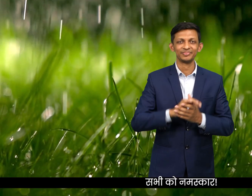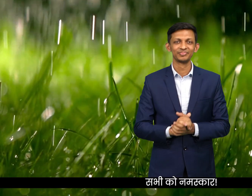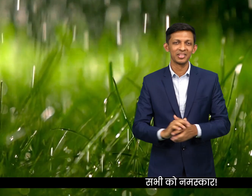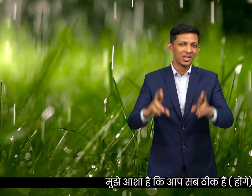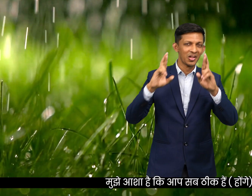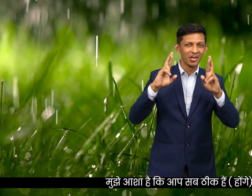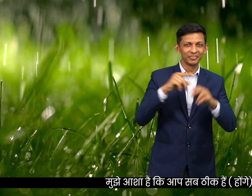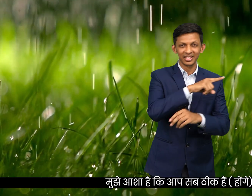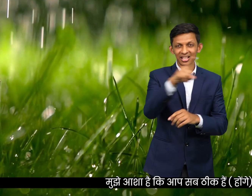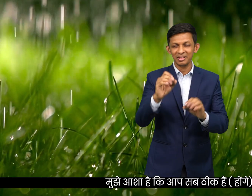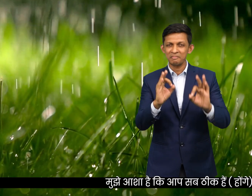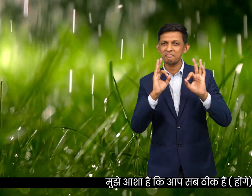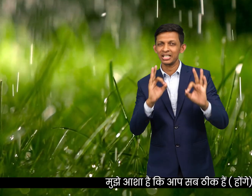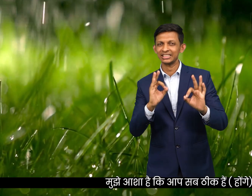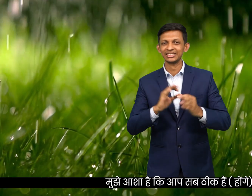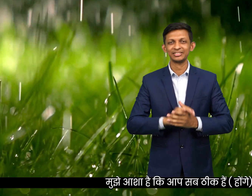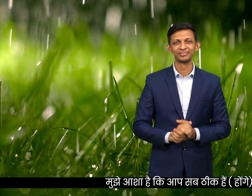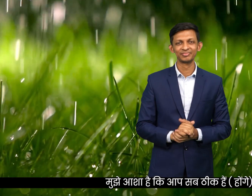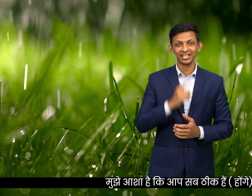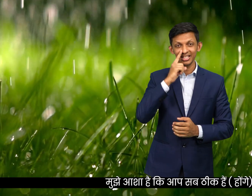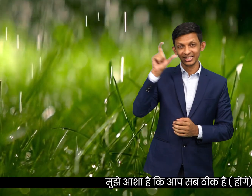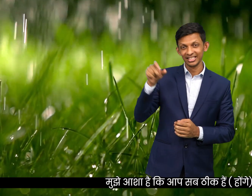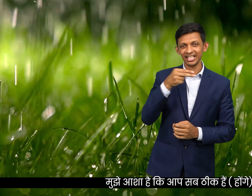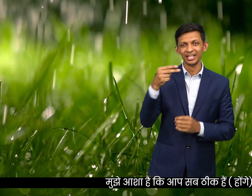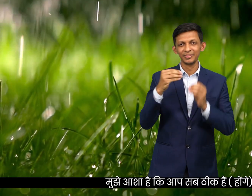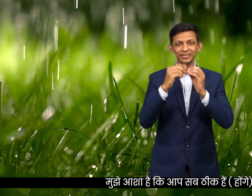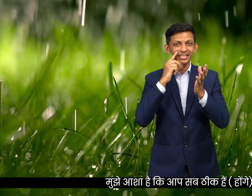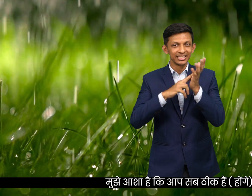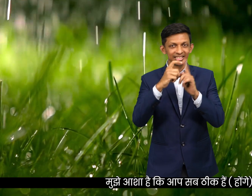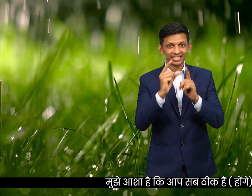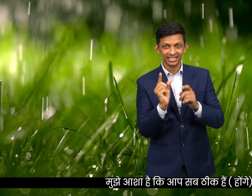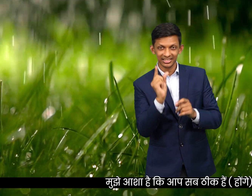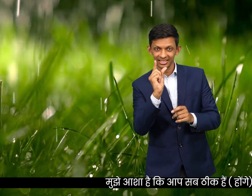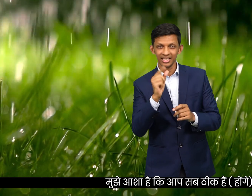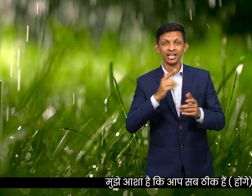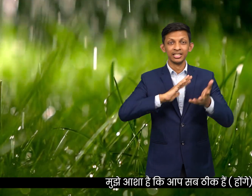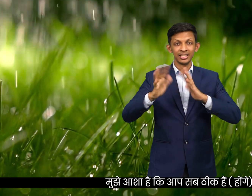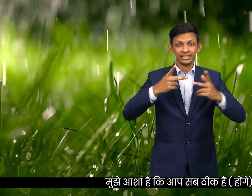नमस्कार। मुझे आशा है कि आप सब ठीक हैं।